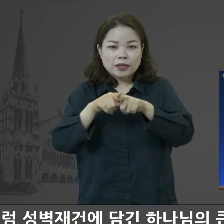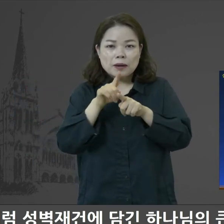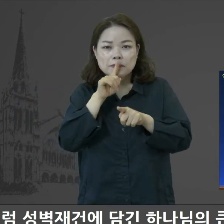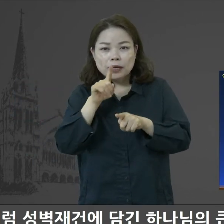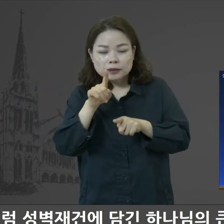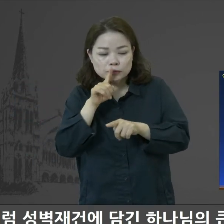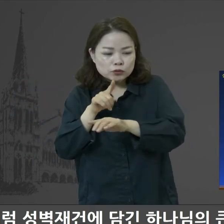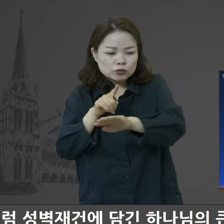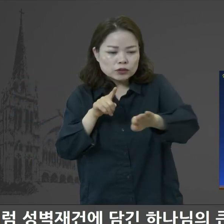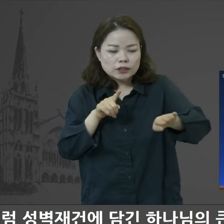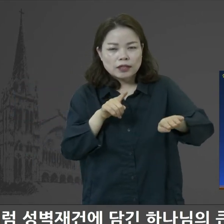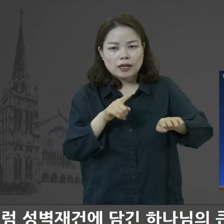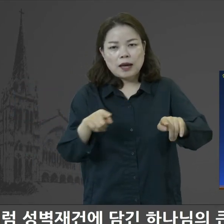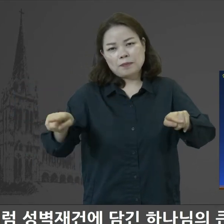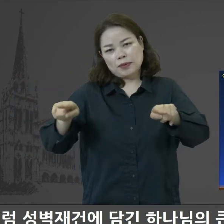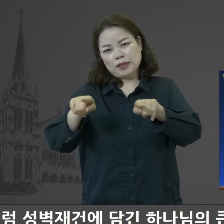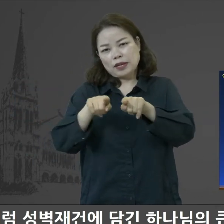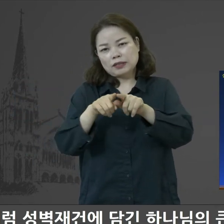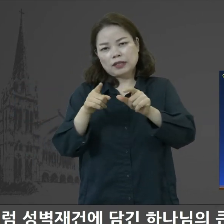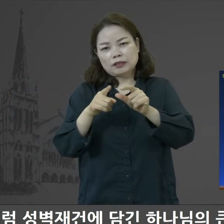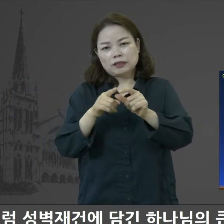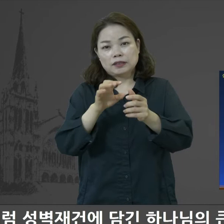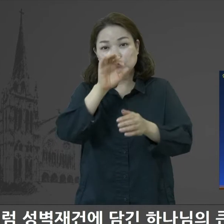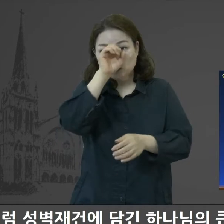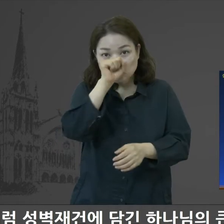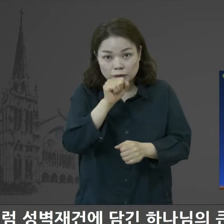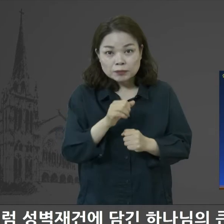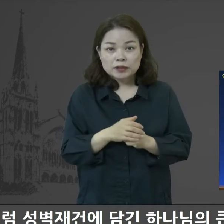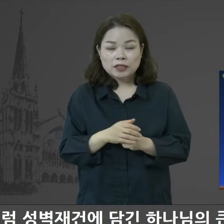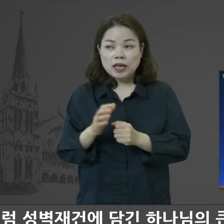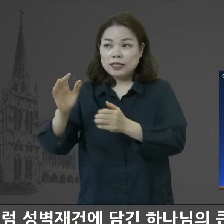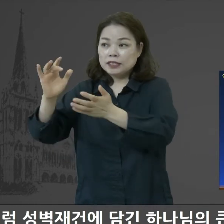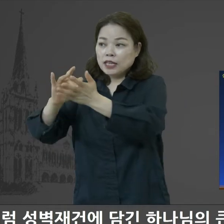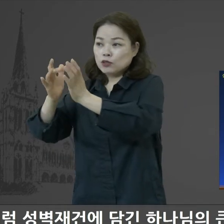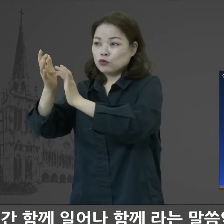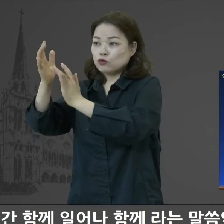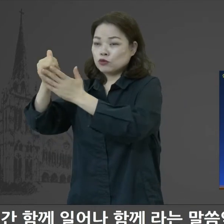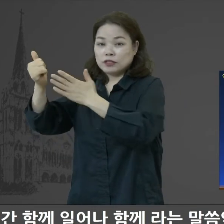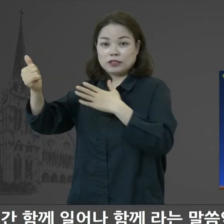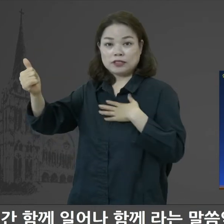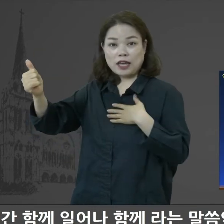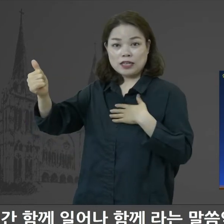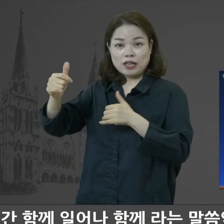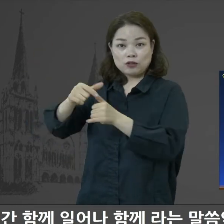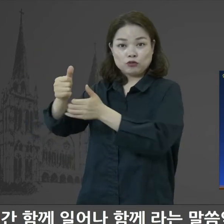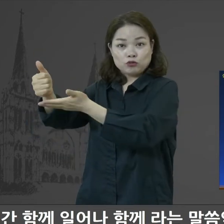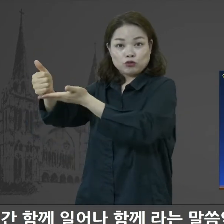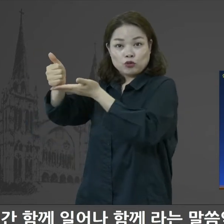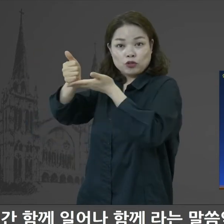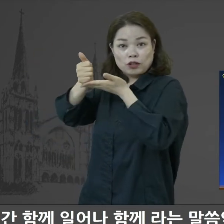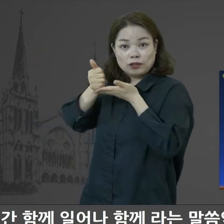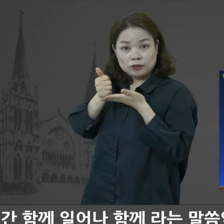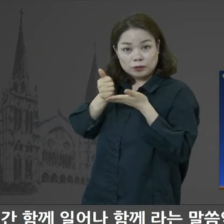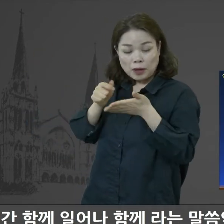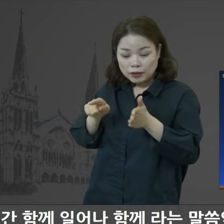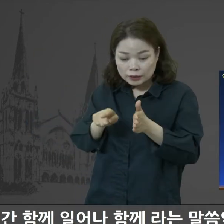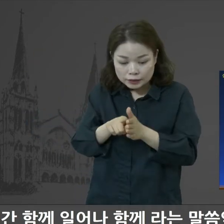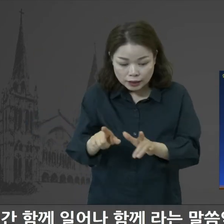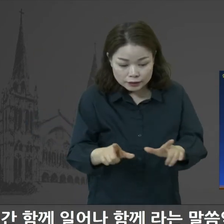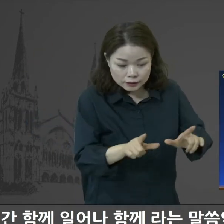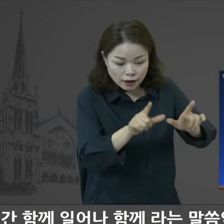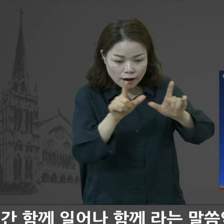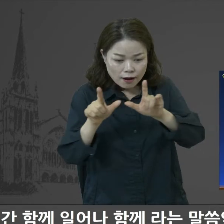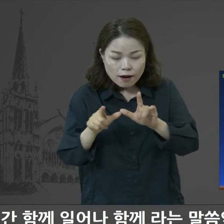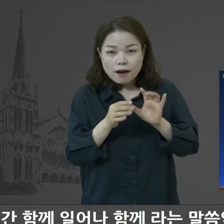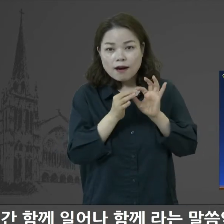우리 모두가 섰으면 좋겠습니다. 우리는 우리 주 예수 그리스도를 나의 구주로 영접하고 신앙생활을